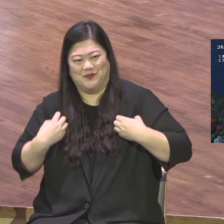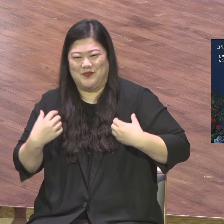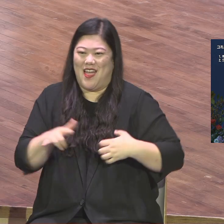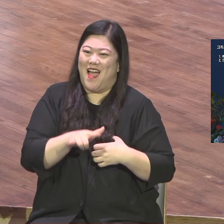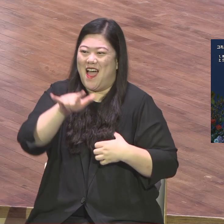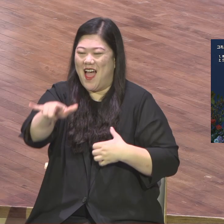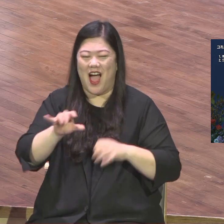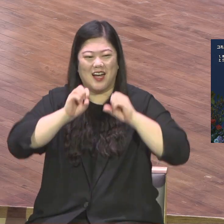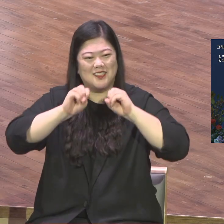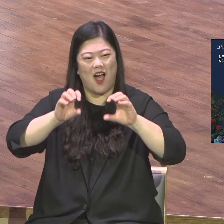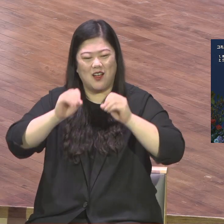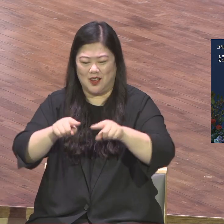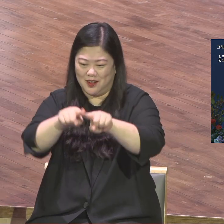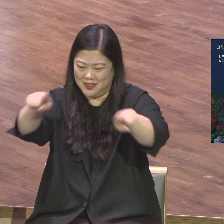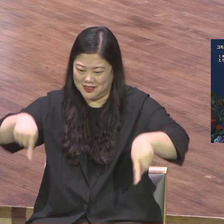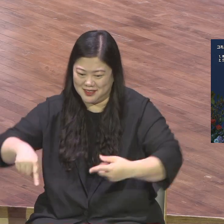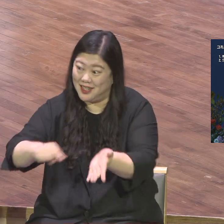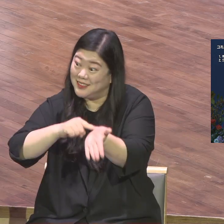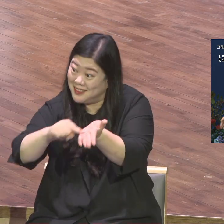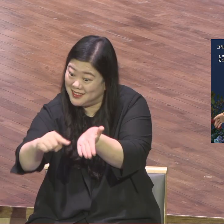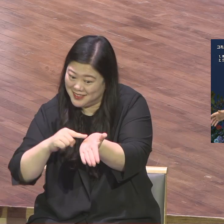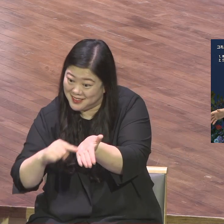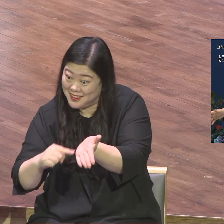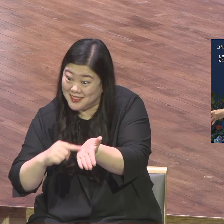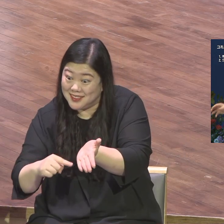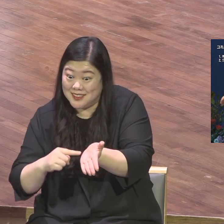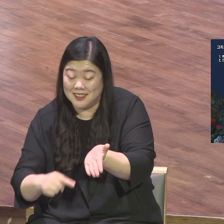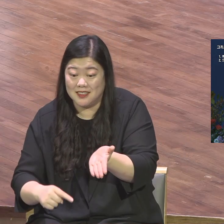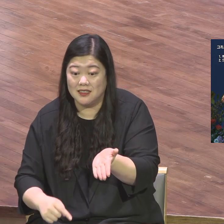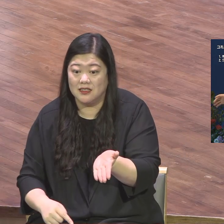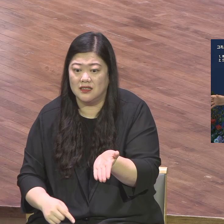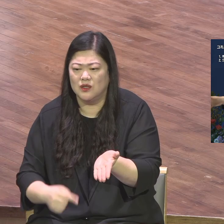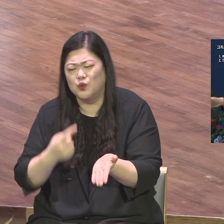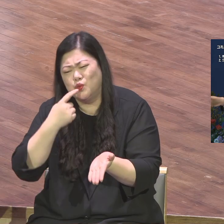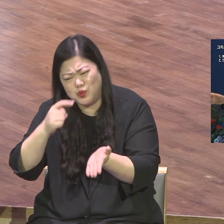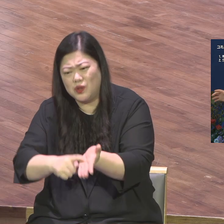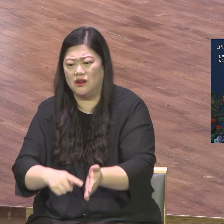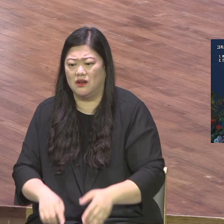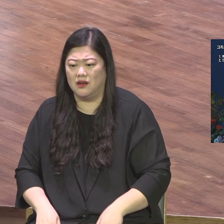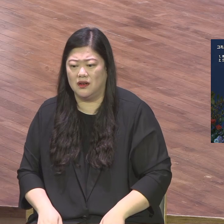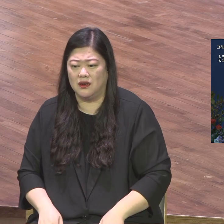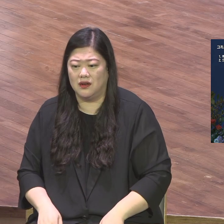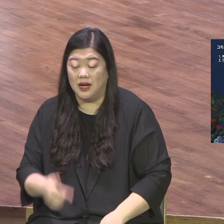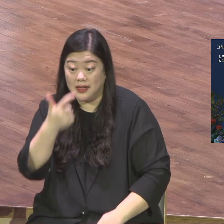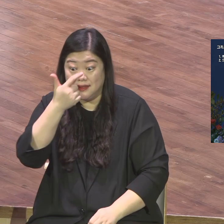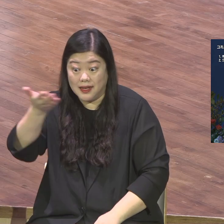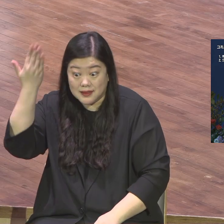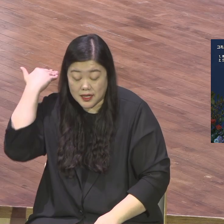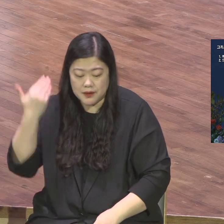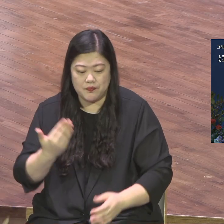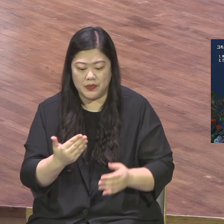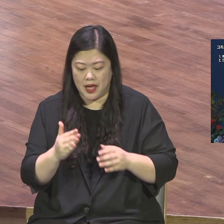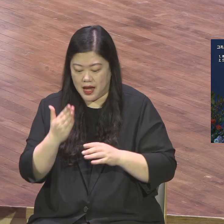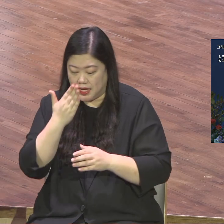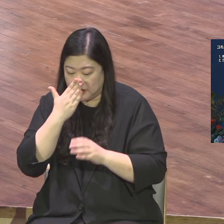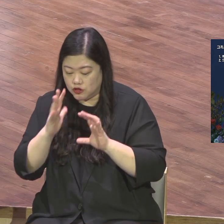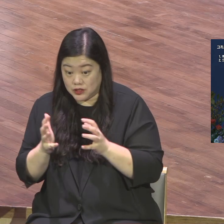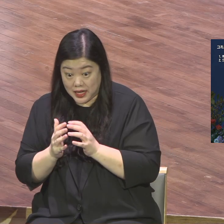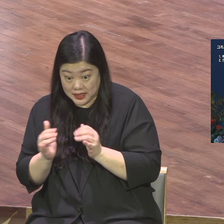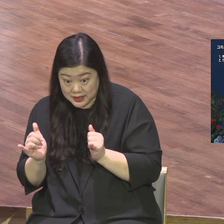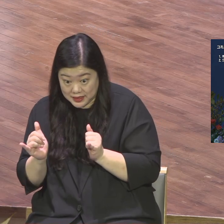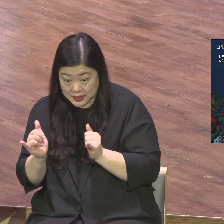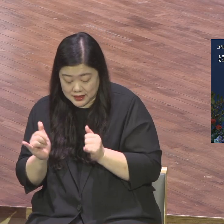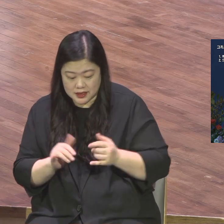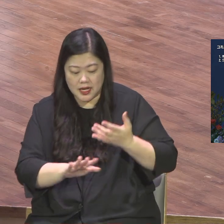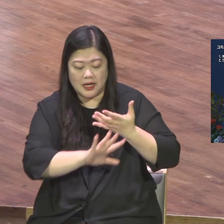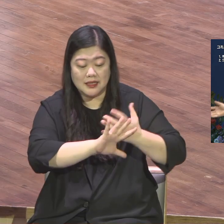아닙니다. 바울은 생명 걸었어요. 그때는 뭐 강의 위험, 바다 위험, 강도들 뭐 이방의 위험, 뭐